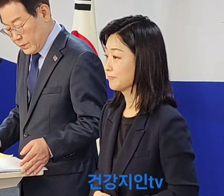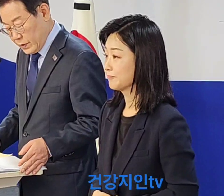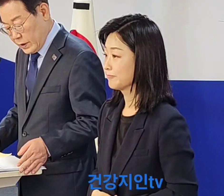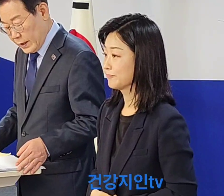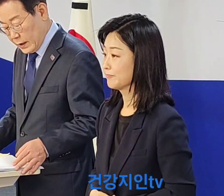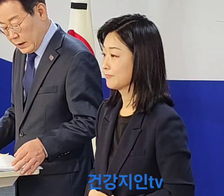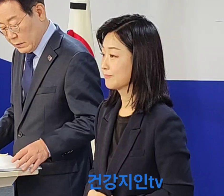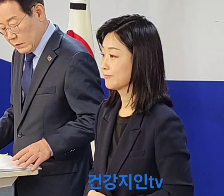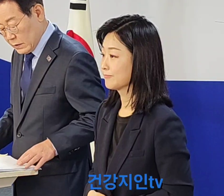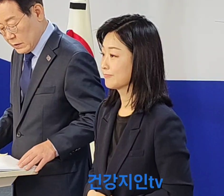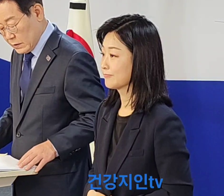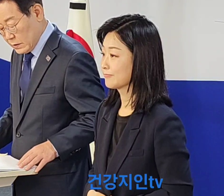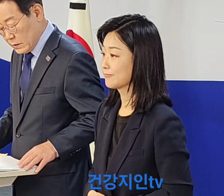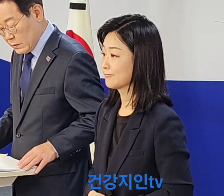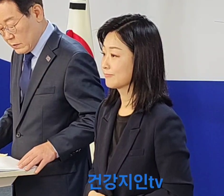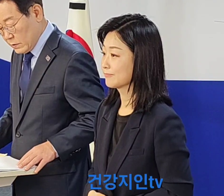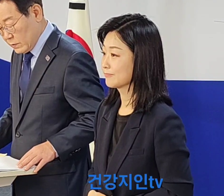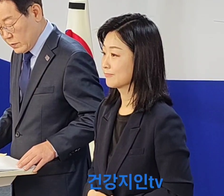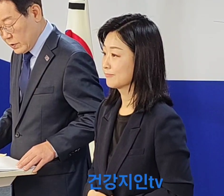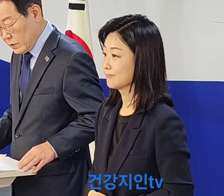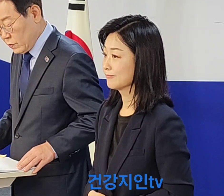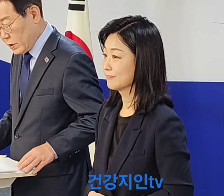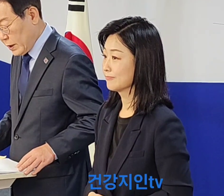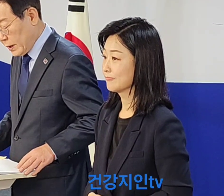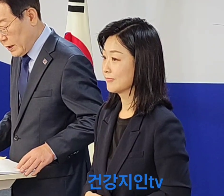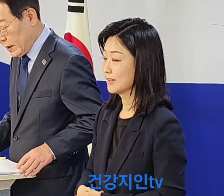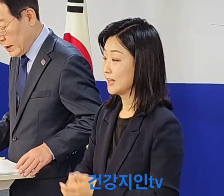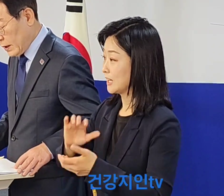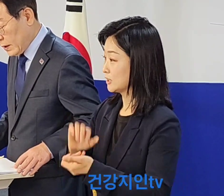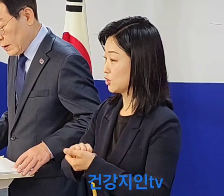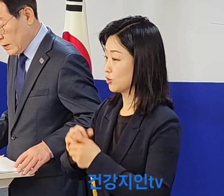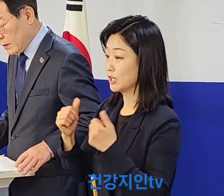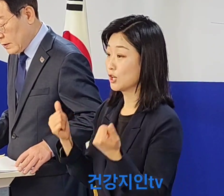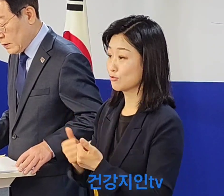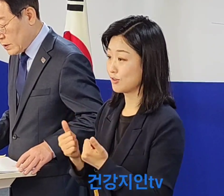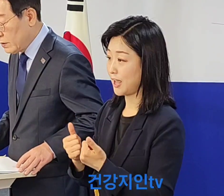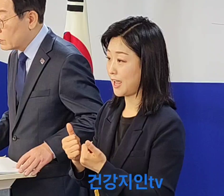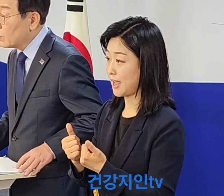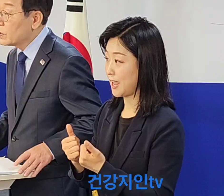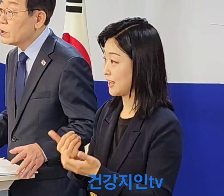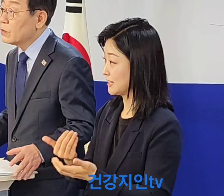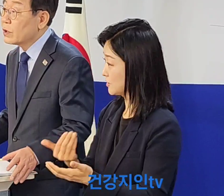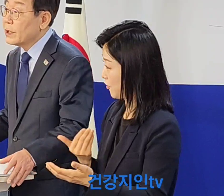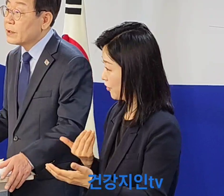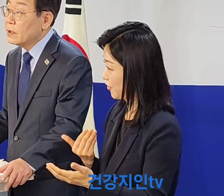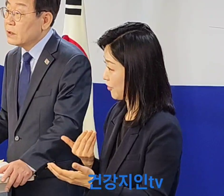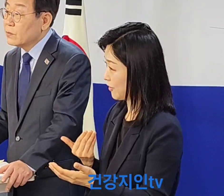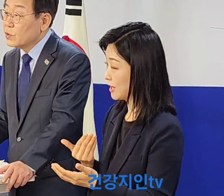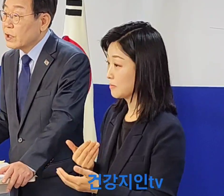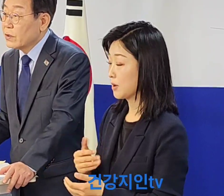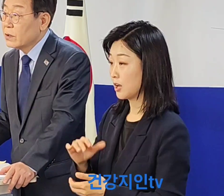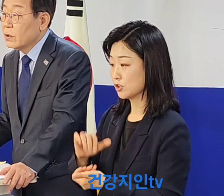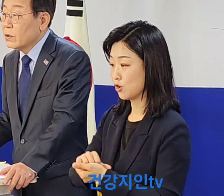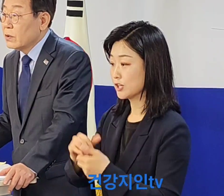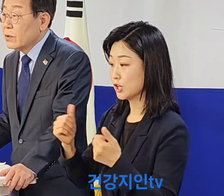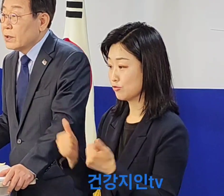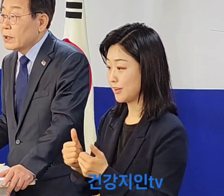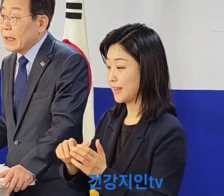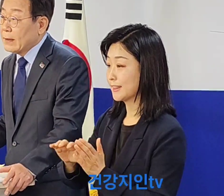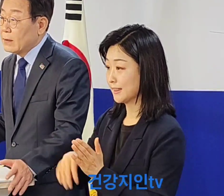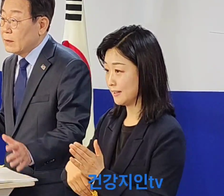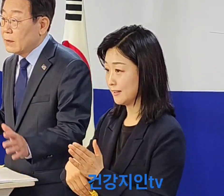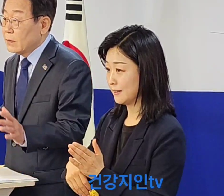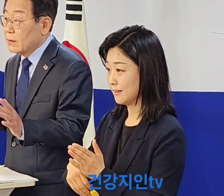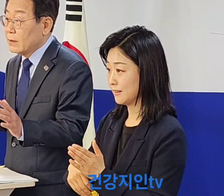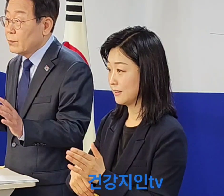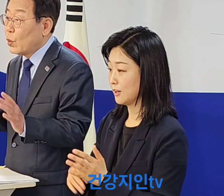저는 이번에 저는 정기국회 전 또는 정기국회에서 이 문제를